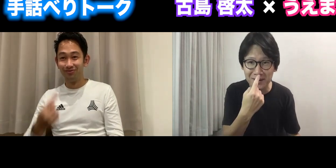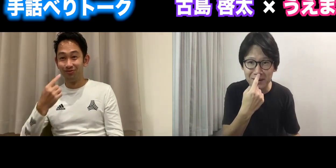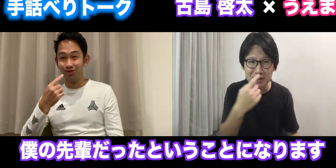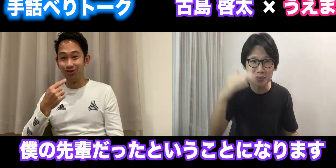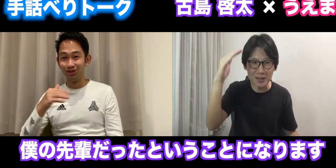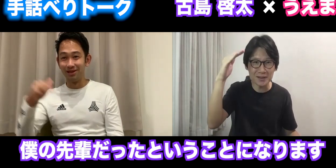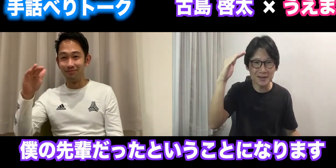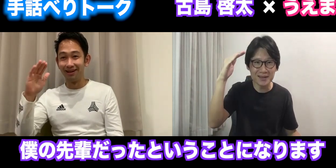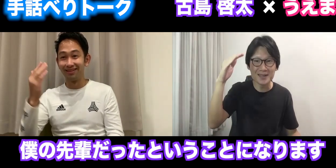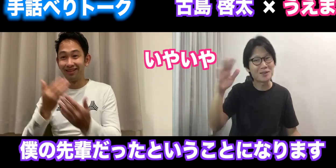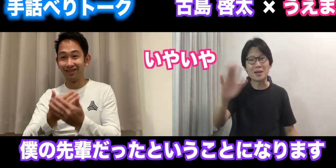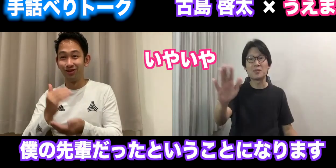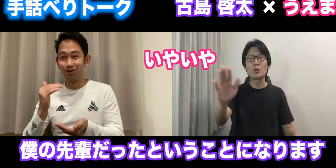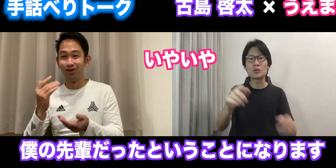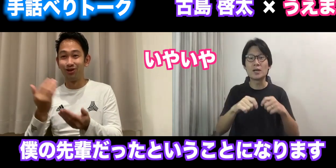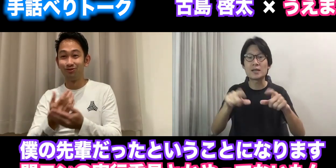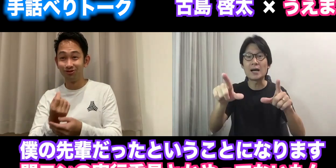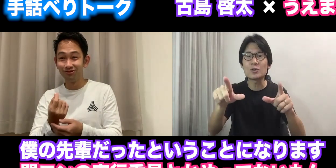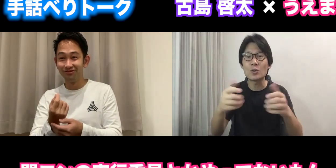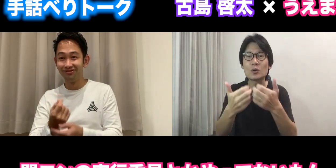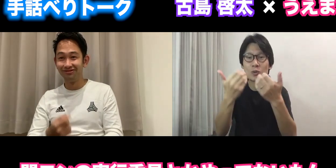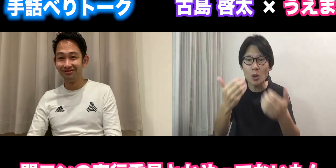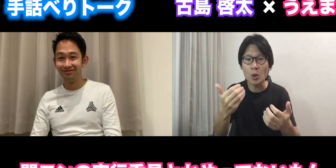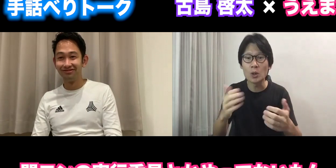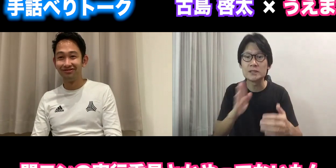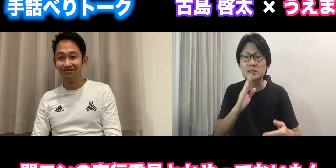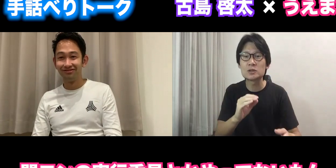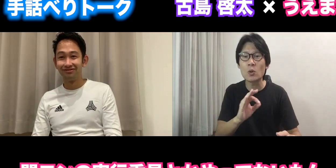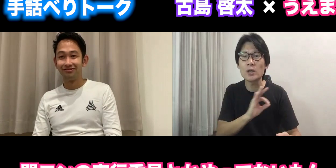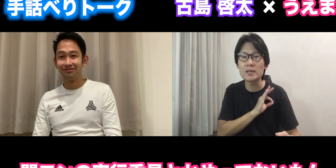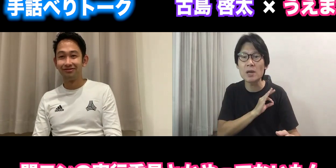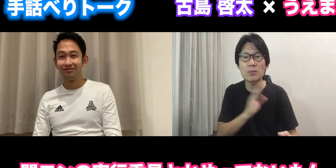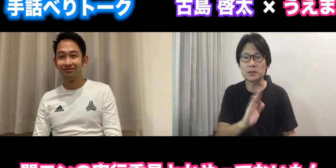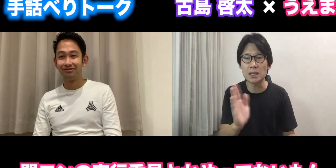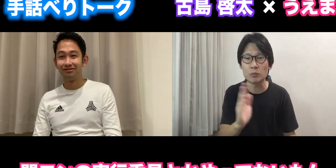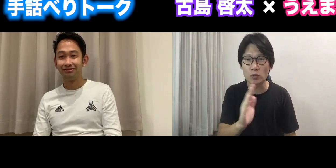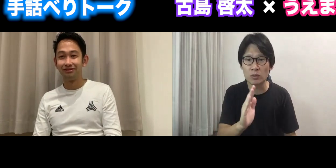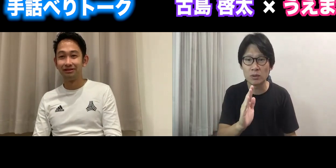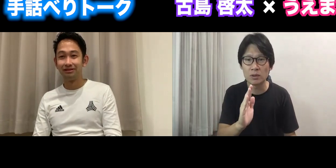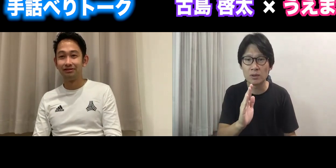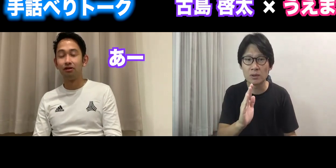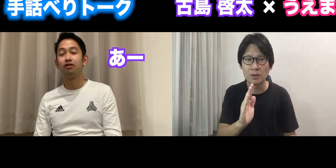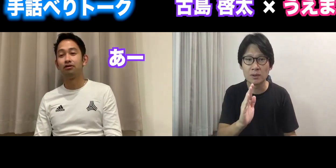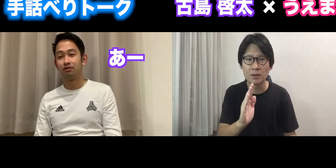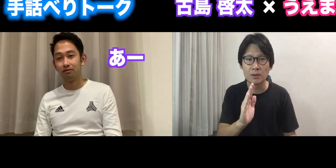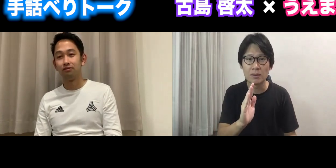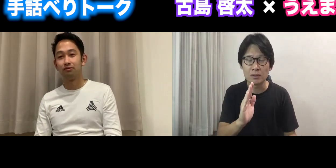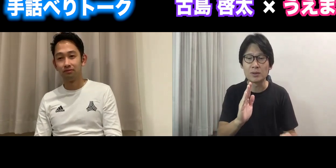プリムラ先輩だったら言うことにあっ品の同実行委メンバーじゃないんバーンうん